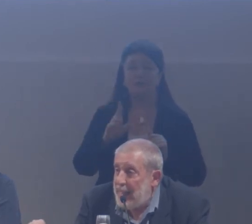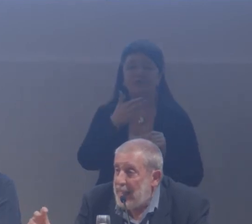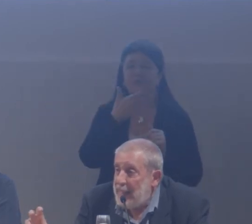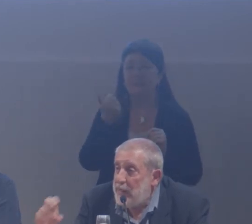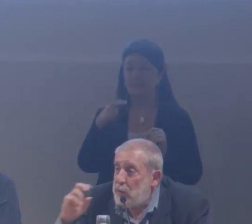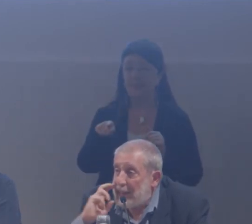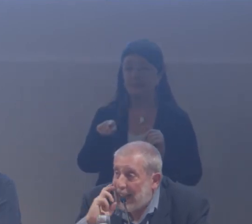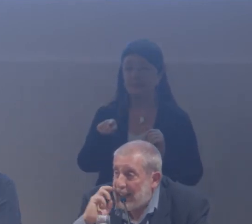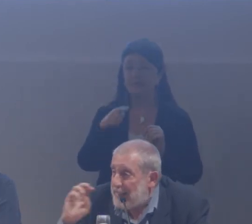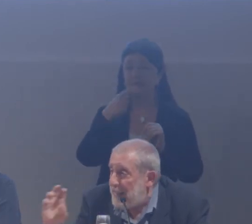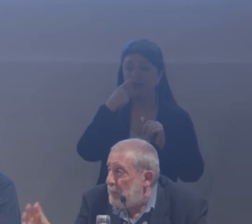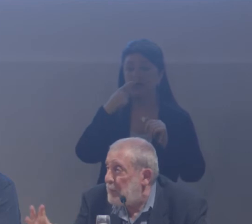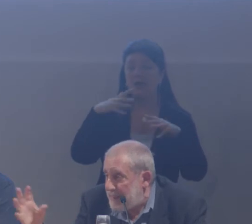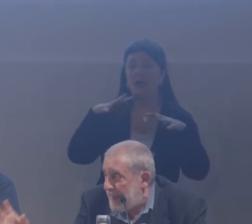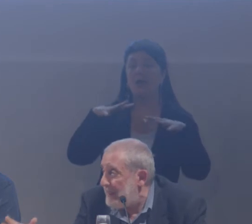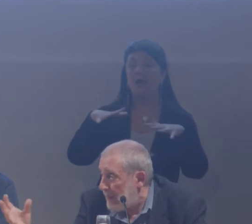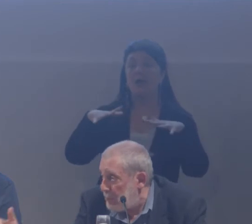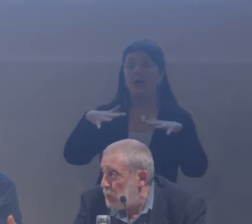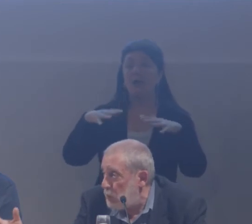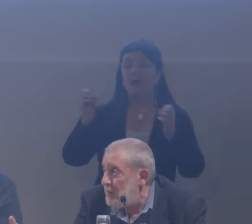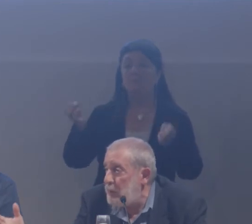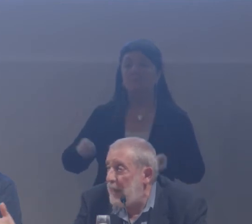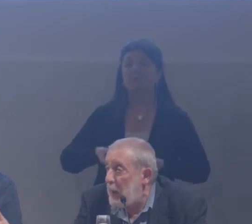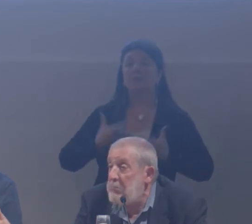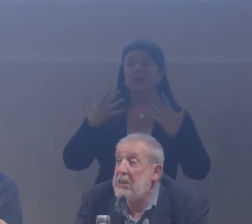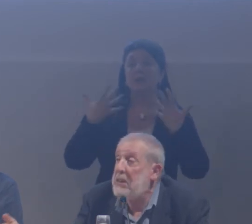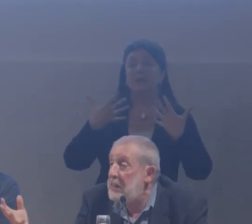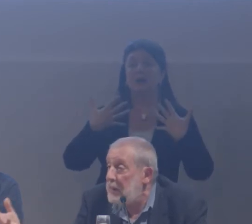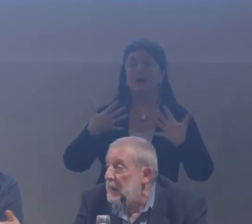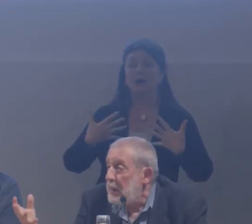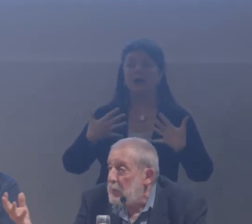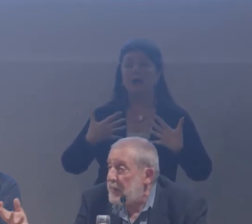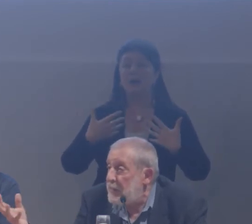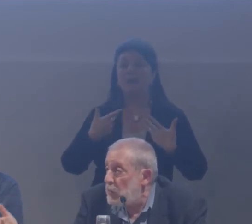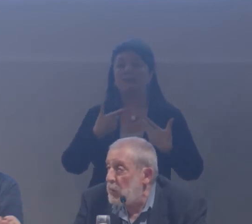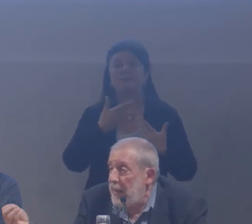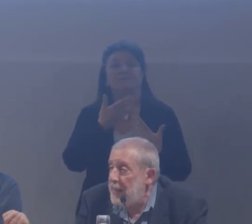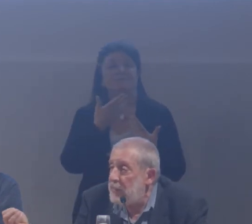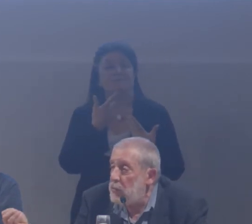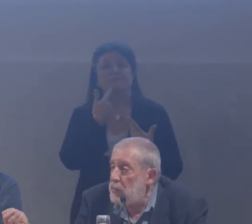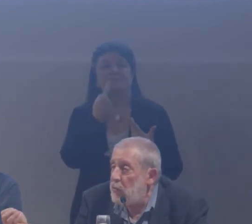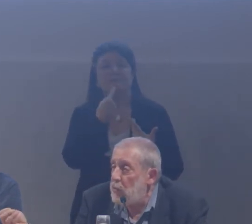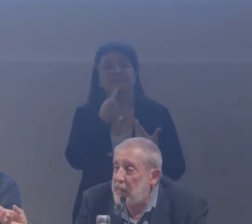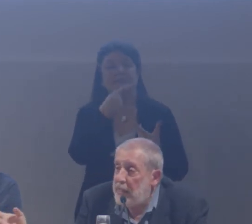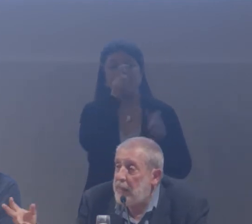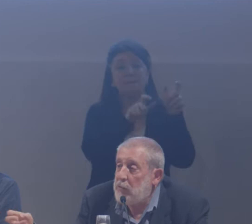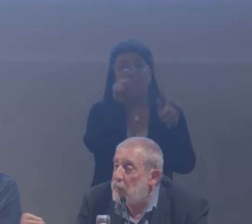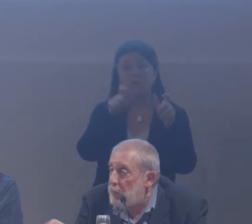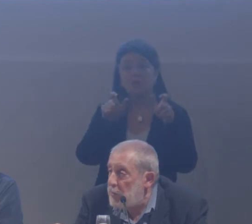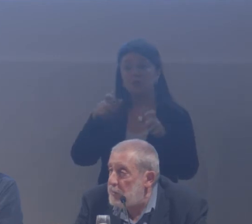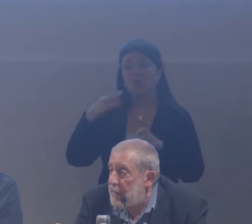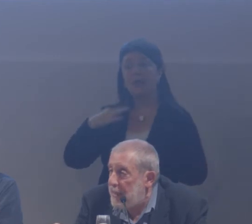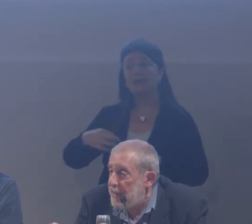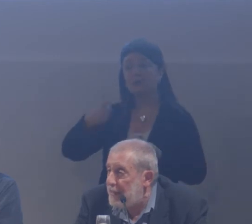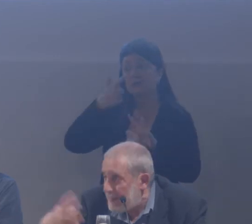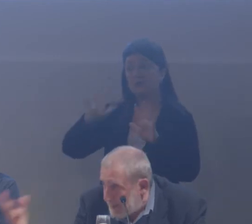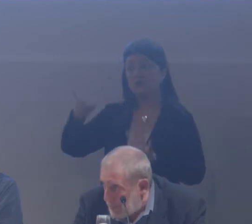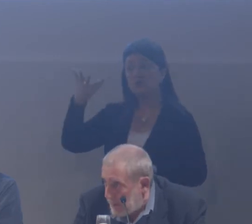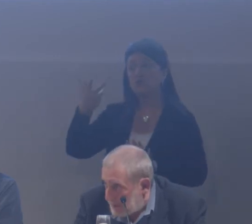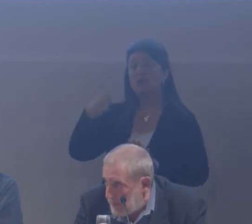senza l'inquietante presenza, appunto inspiegabile, di persone e istituzioni che dovrebbero